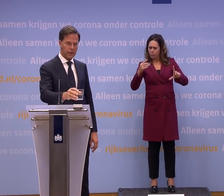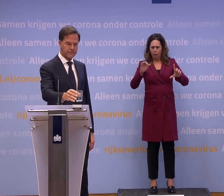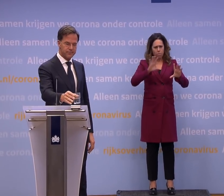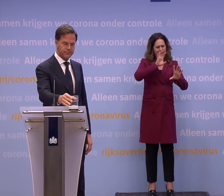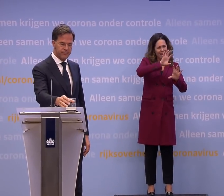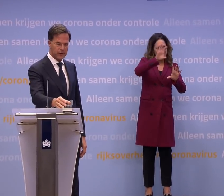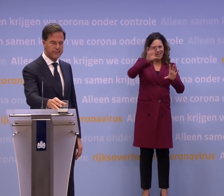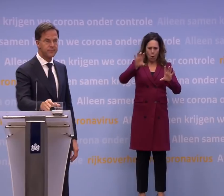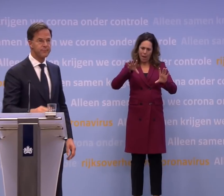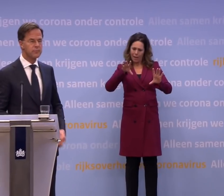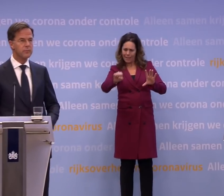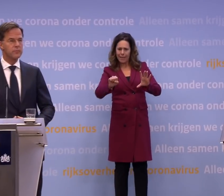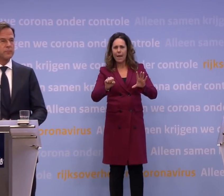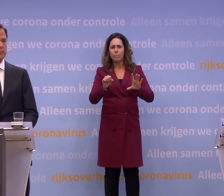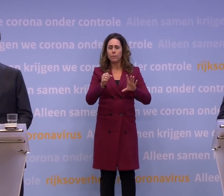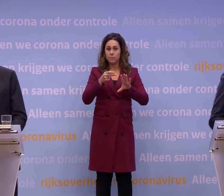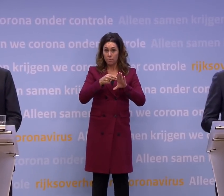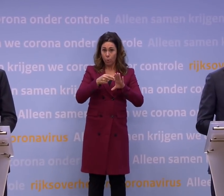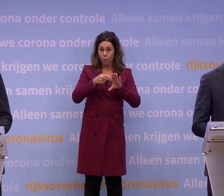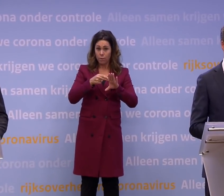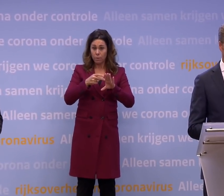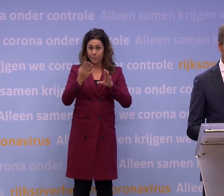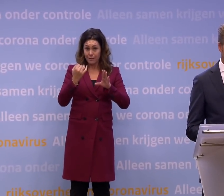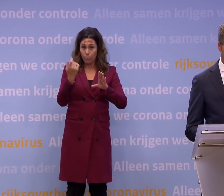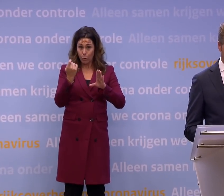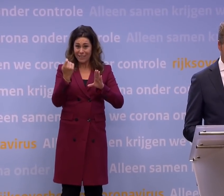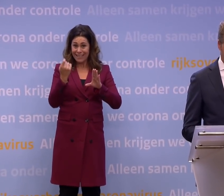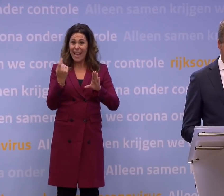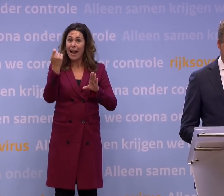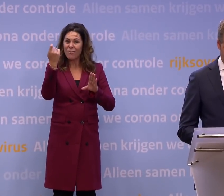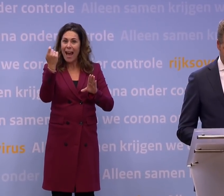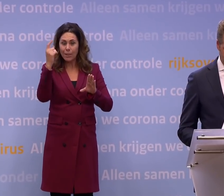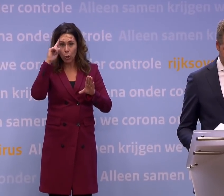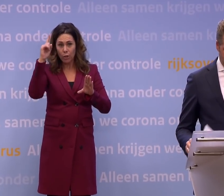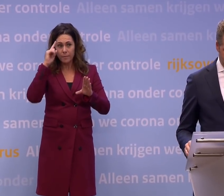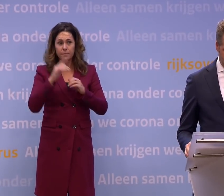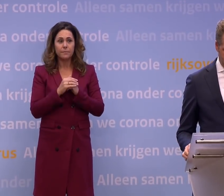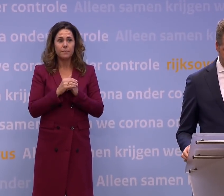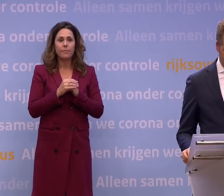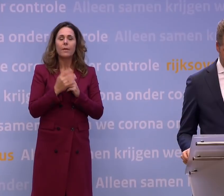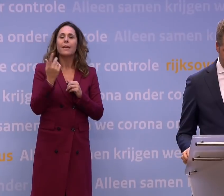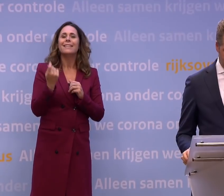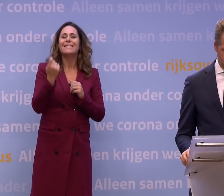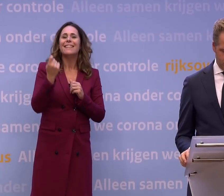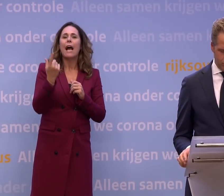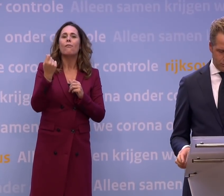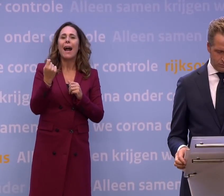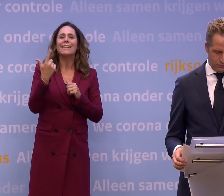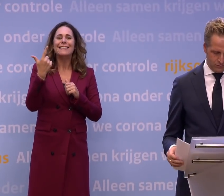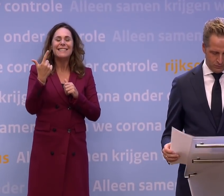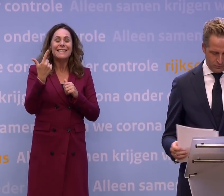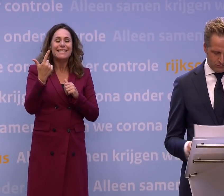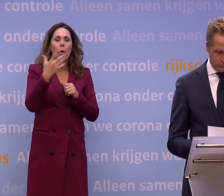gaan ingrijpen als dat nodig is. Daar is ook een signaalwaarde voor bedacht. Nou is die signaalwaarde van zeven besmettingen op honderdduizend inwoners,